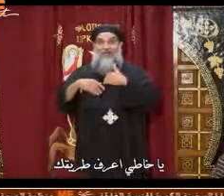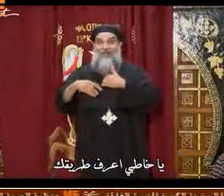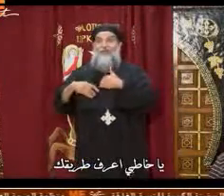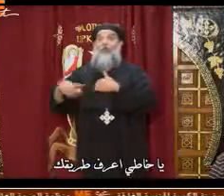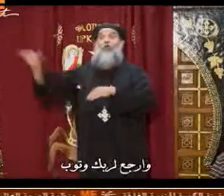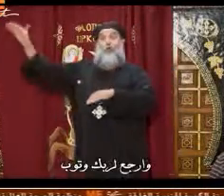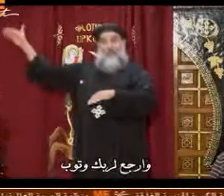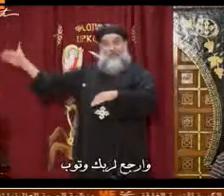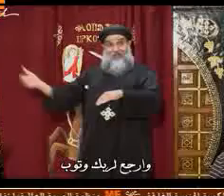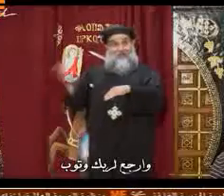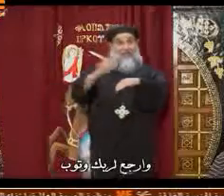طريقك وارجع